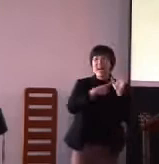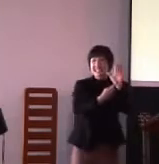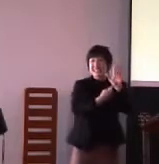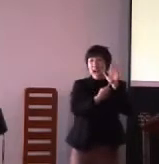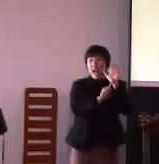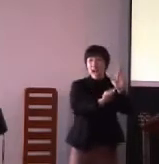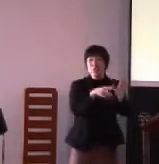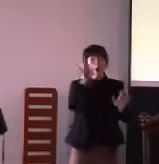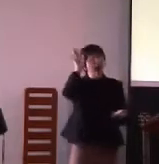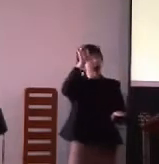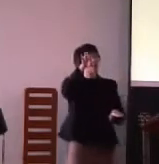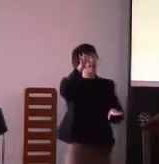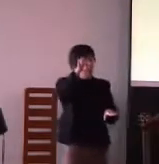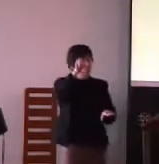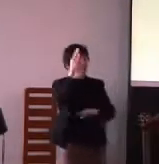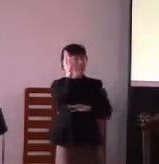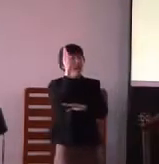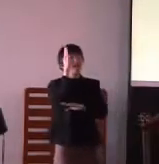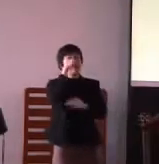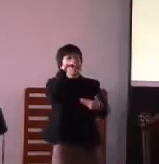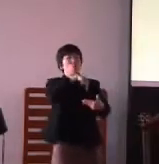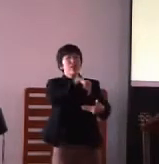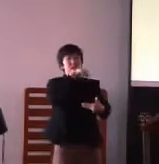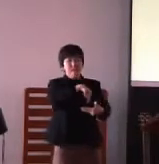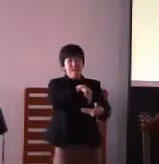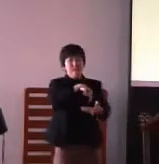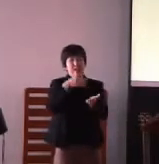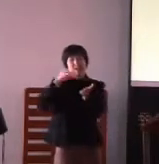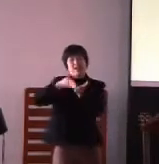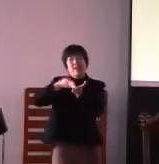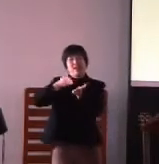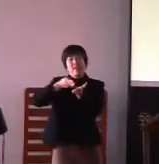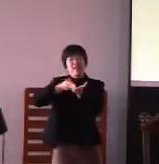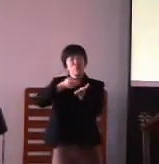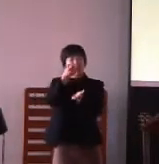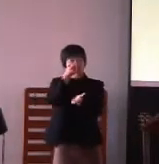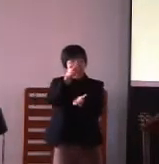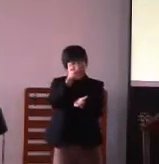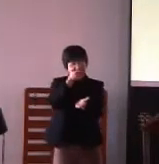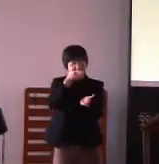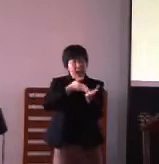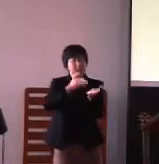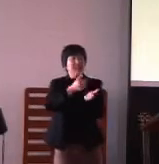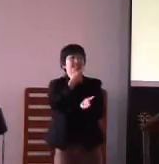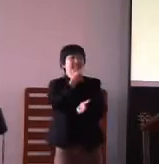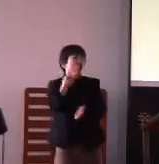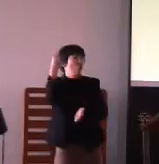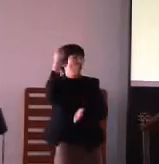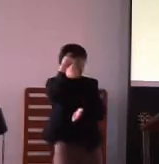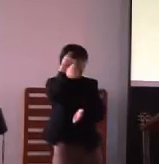証が後でメッセージの中でお話したいと思います。